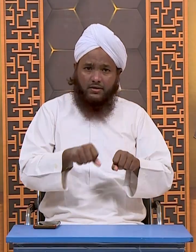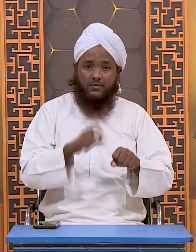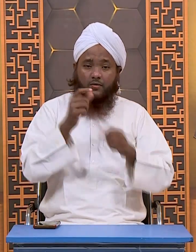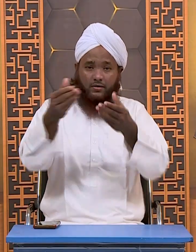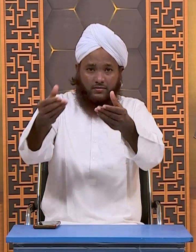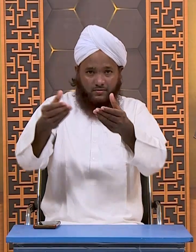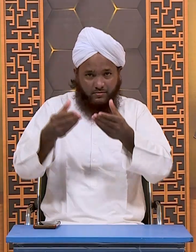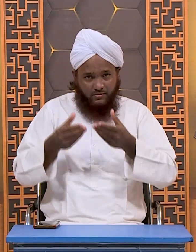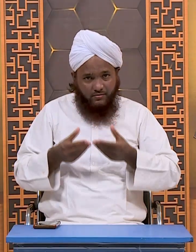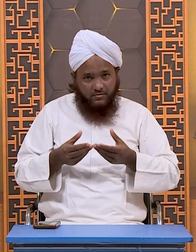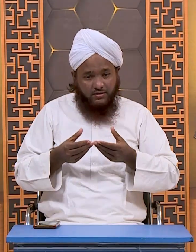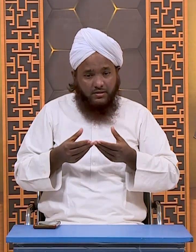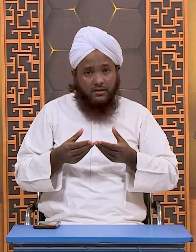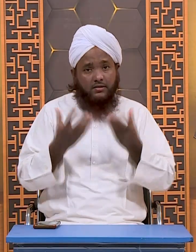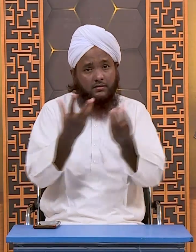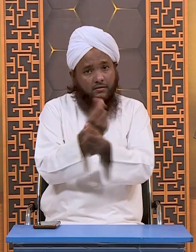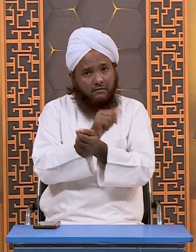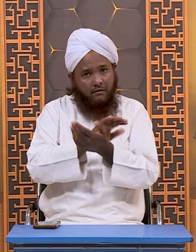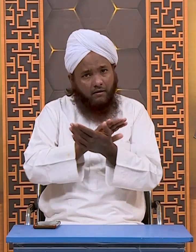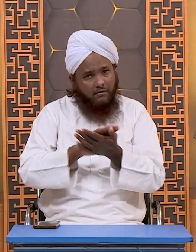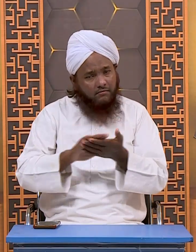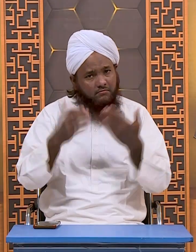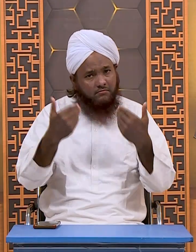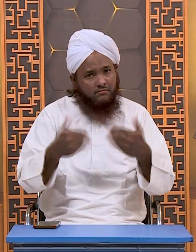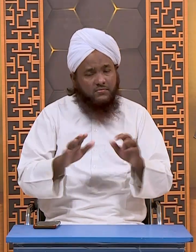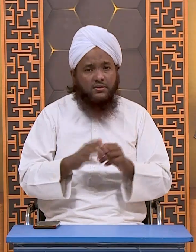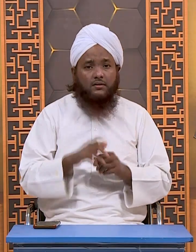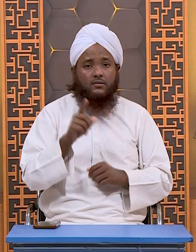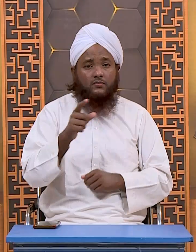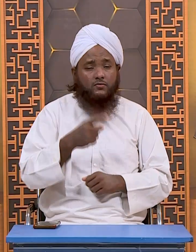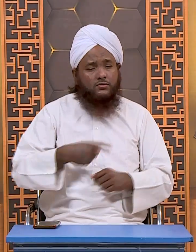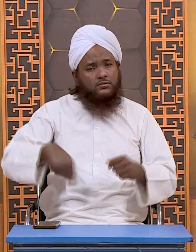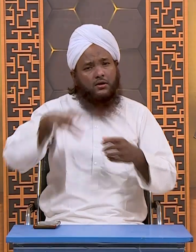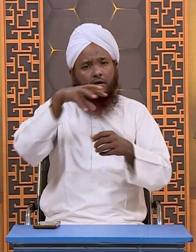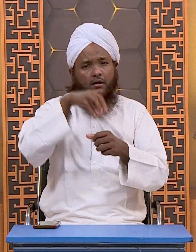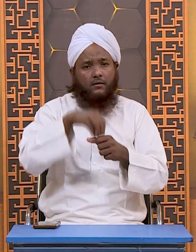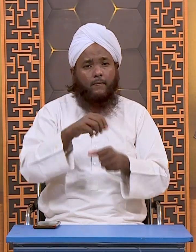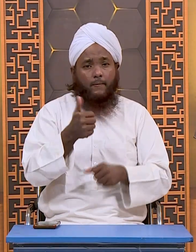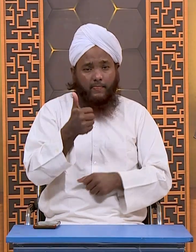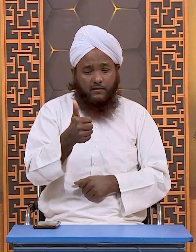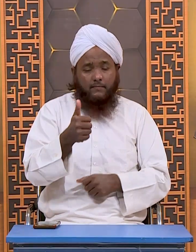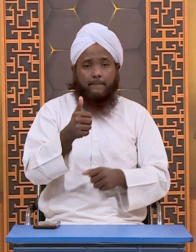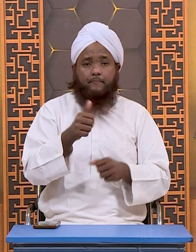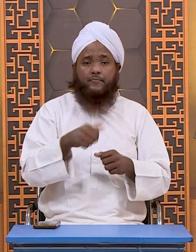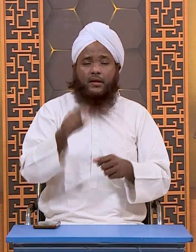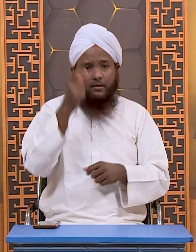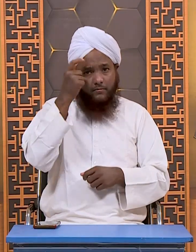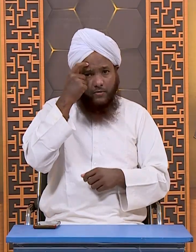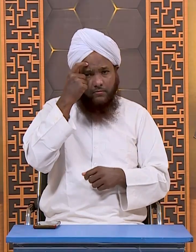मिले या नेमत छिन जाए, वापस चली जाए, अलगर्ज हर अच्छी या बुरी हालत में और हर तकदीर